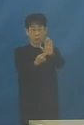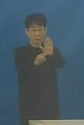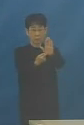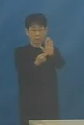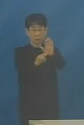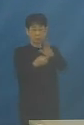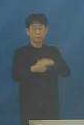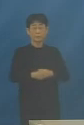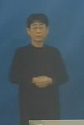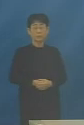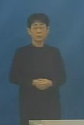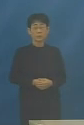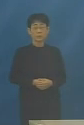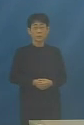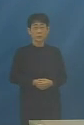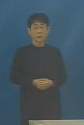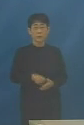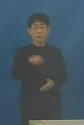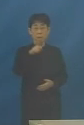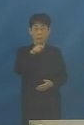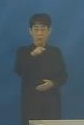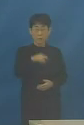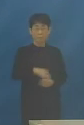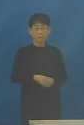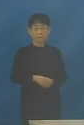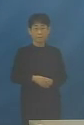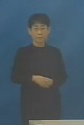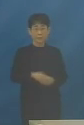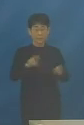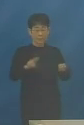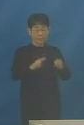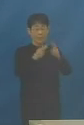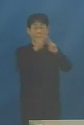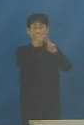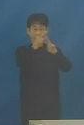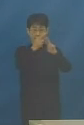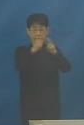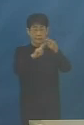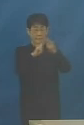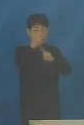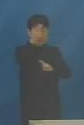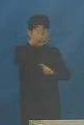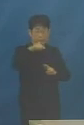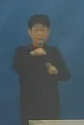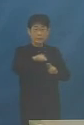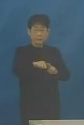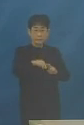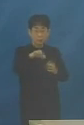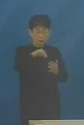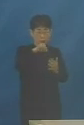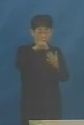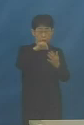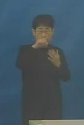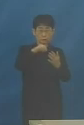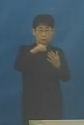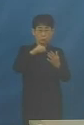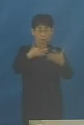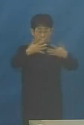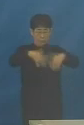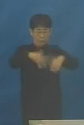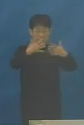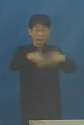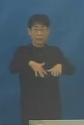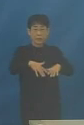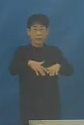ますa これにつきましてはあの遺伝子の抽出高知これを導入した結果可能になりました